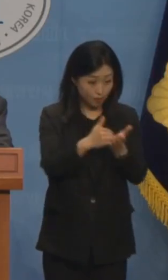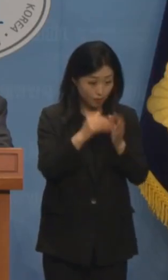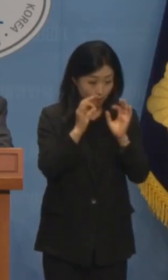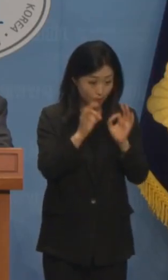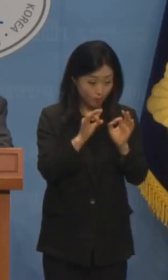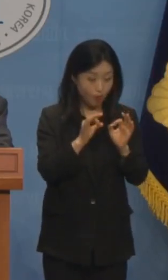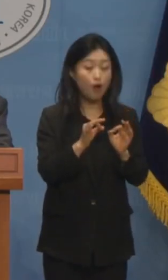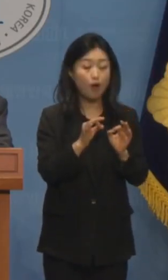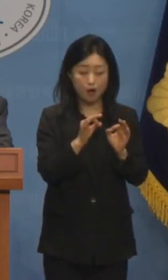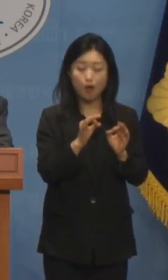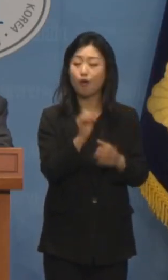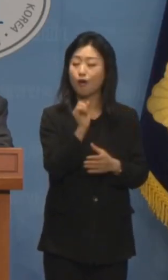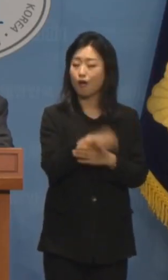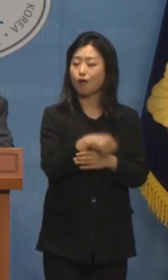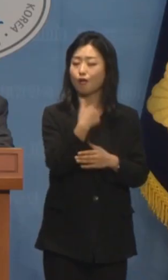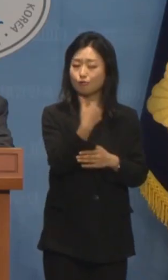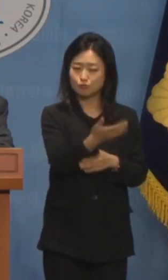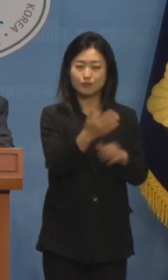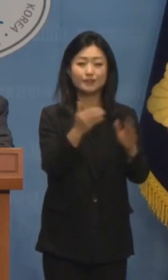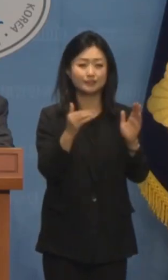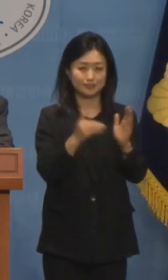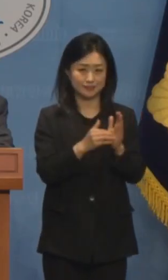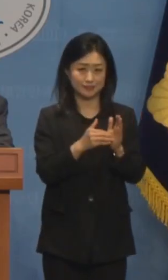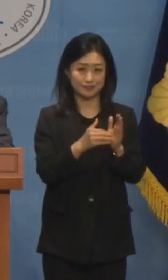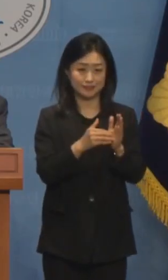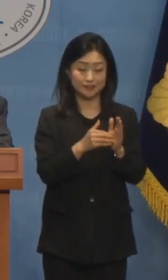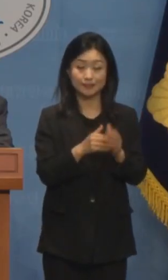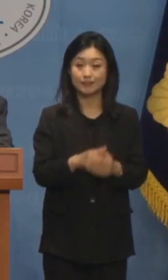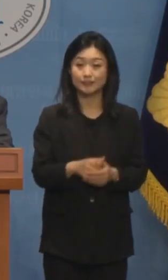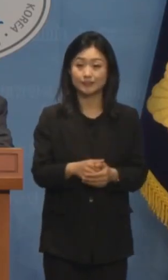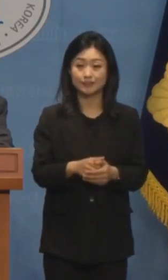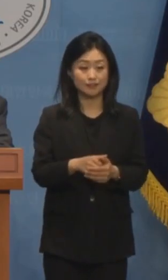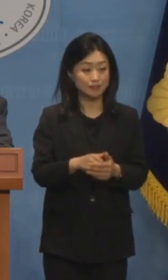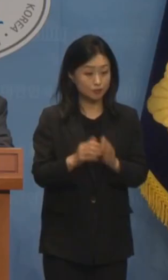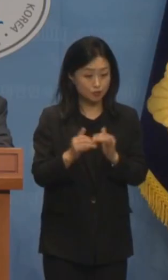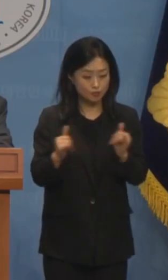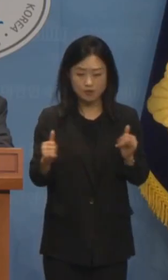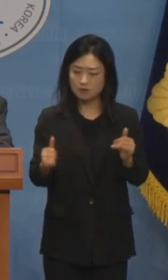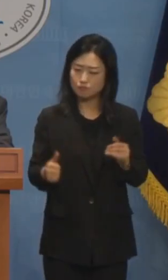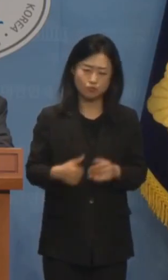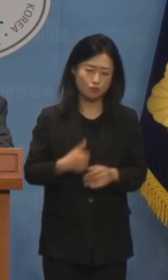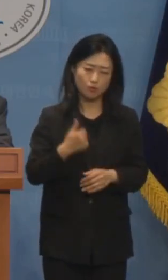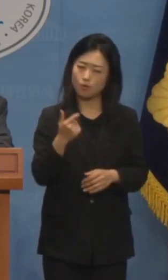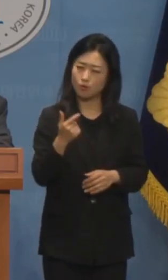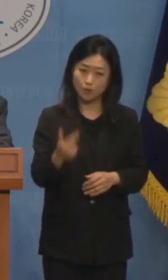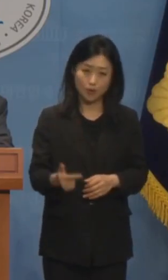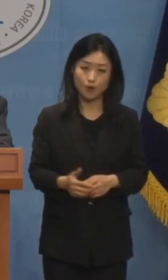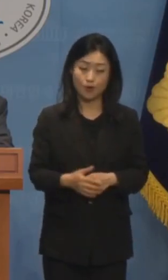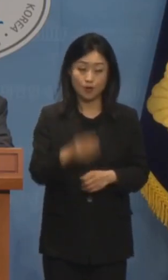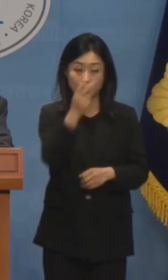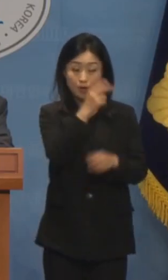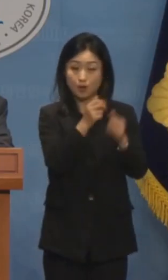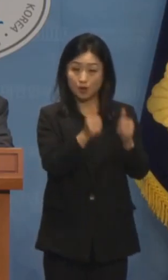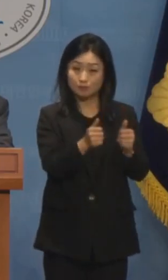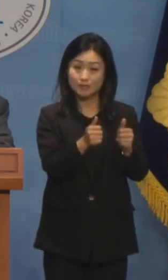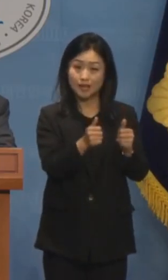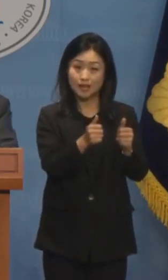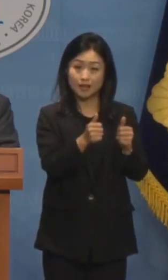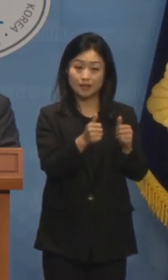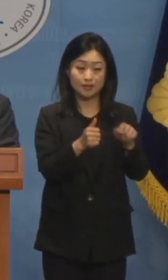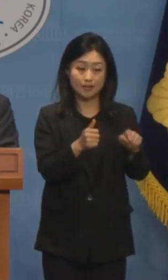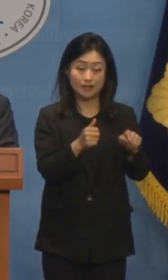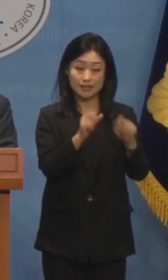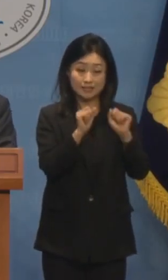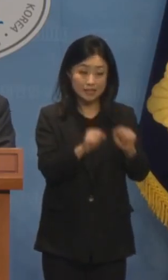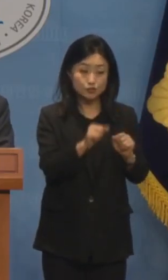치는 고스톱 수사심의를 개최했습니다. 이번 결론에 국민들의 분노는 더욱 커졌습니다. 검찰이 살 수 있는 길이